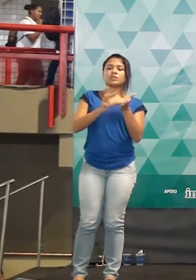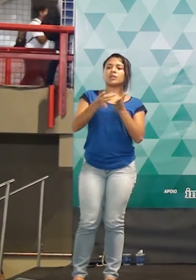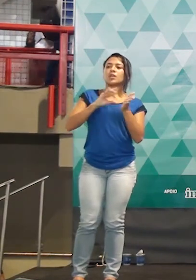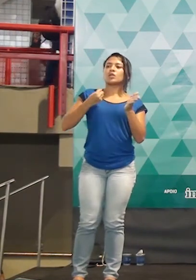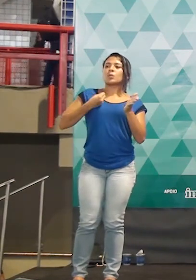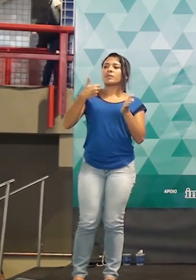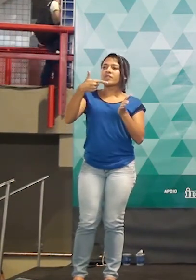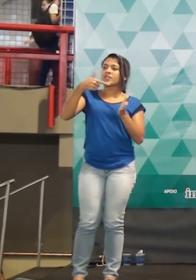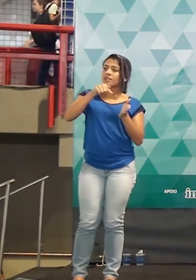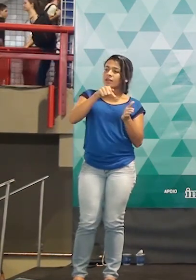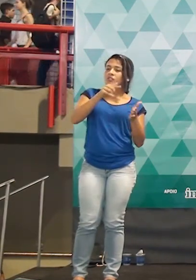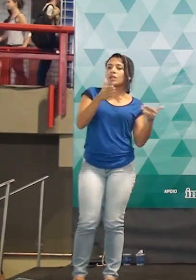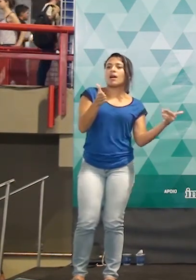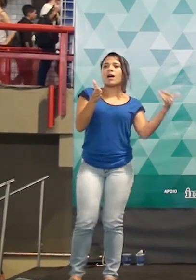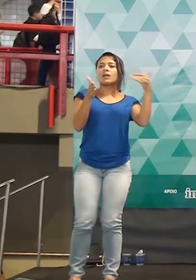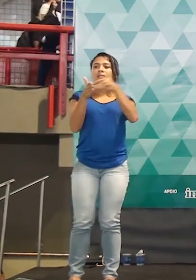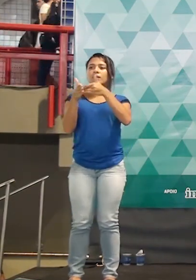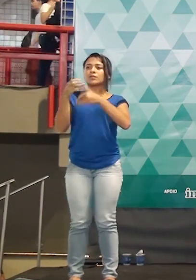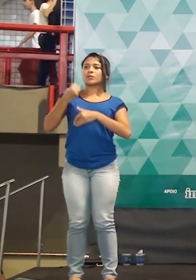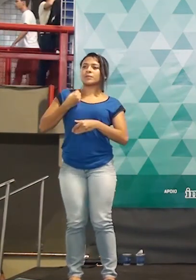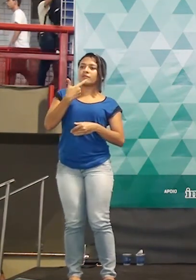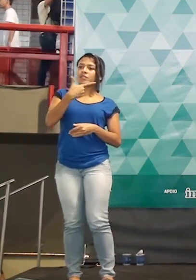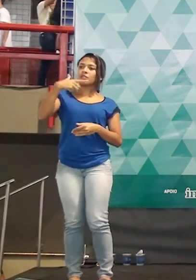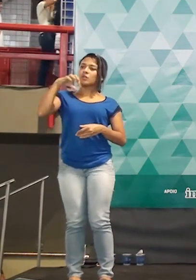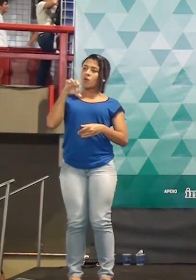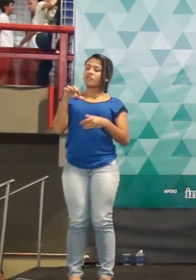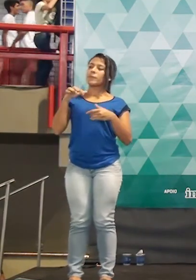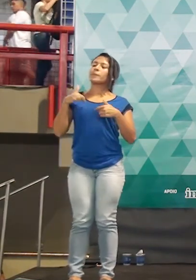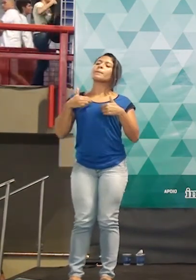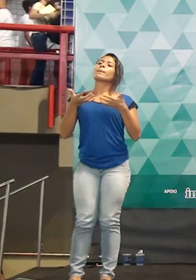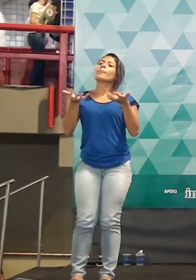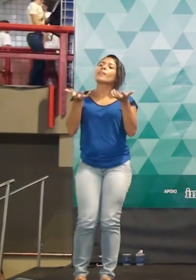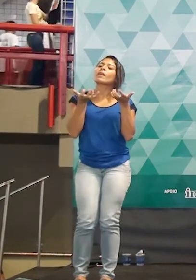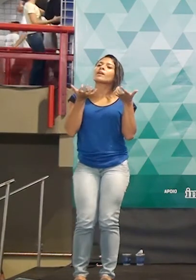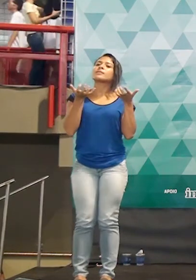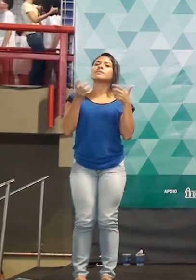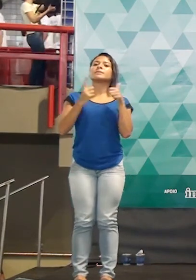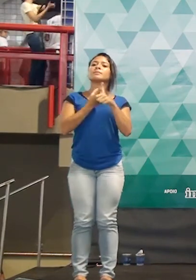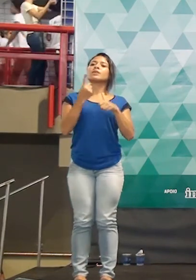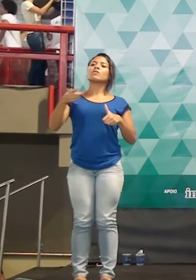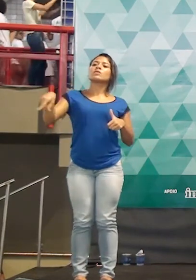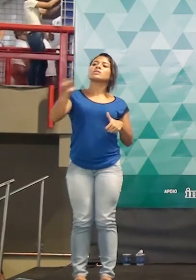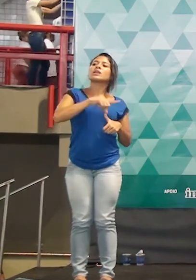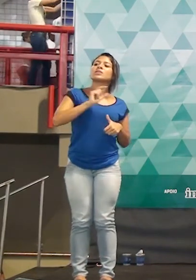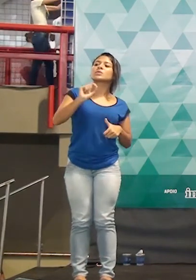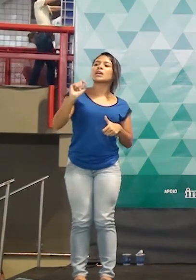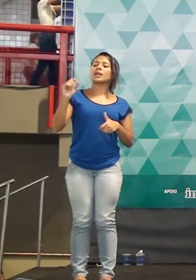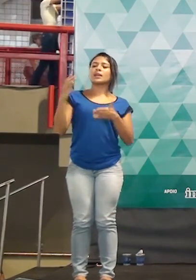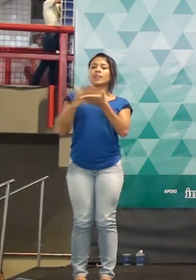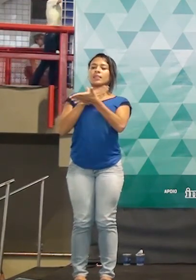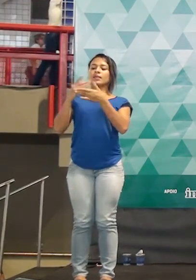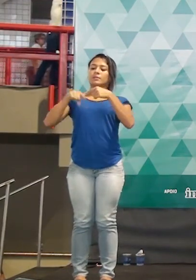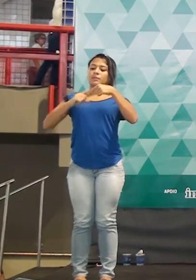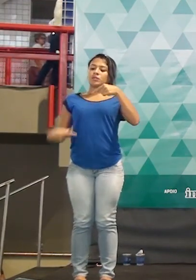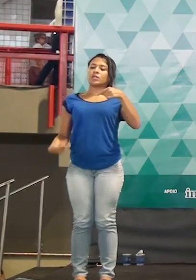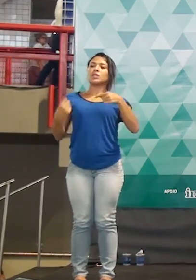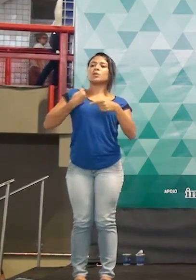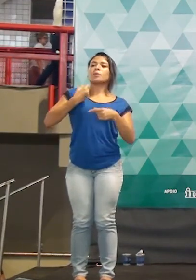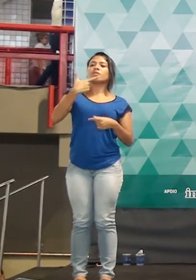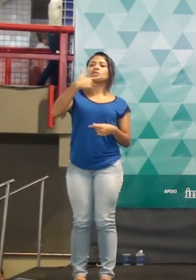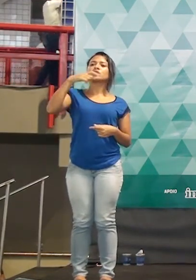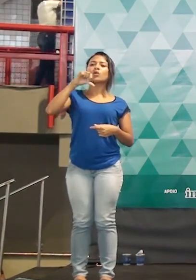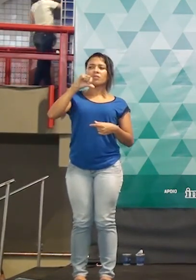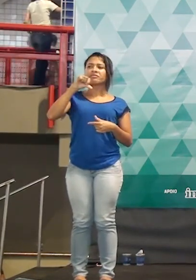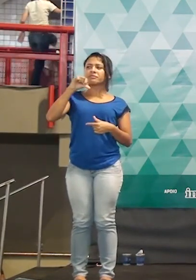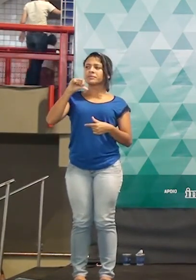vai até a página 29. Eu queria que, a princípio, vocês fossem lá para 29. Se vocês